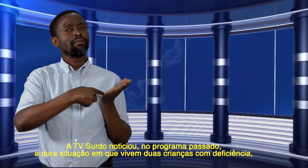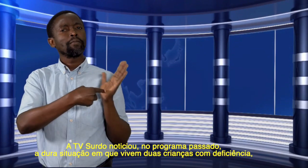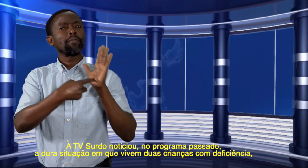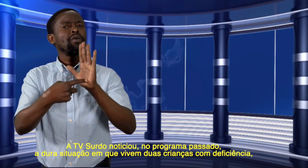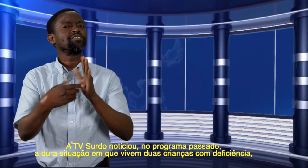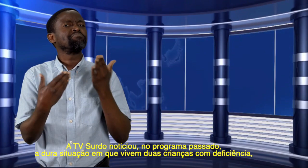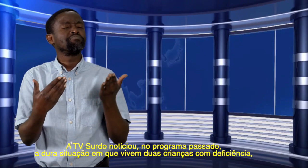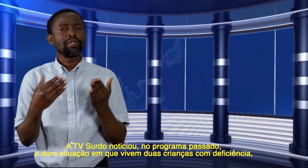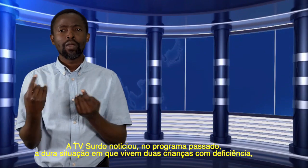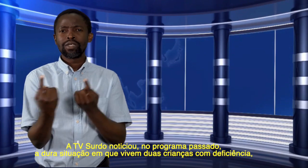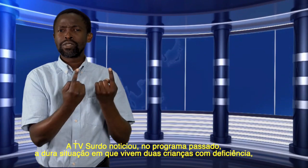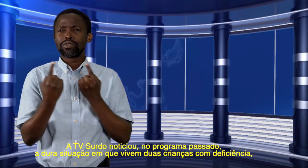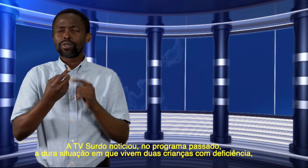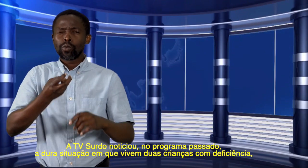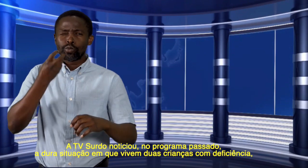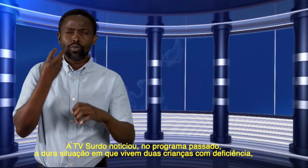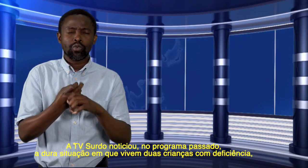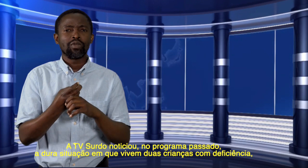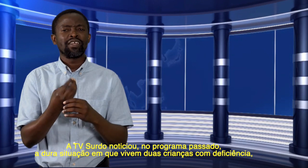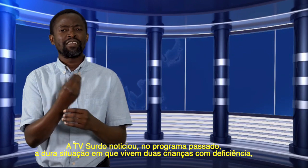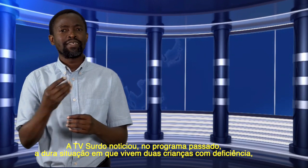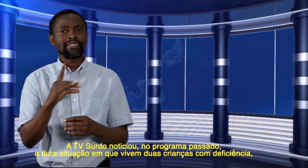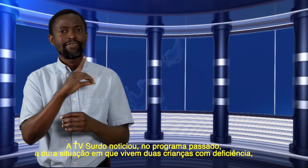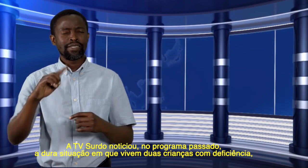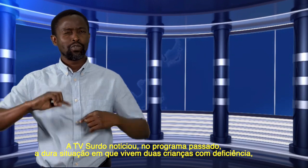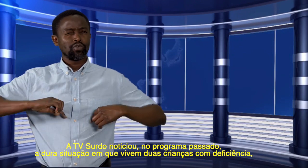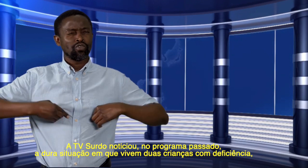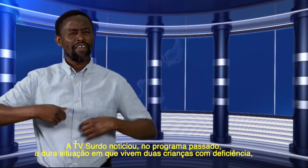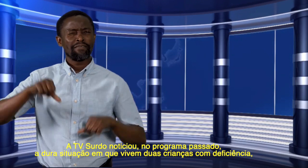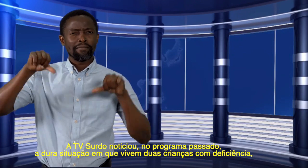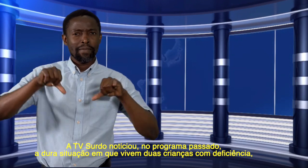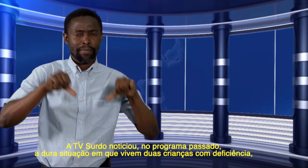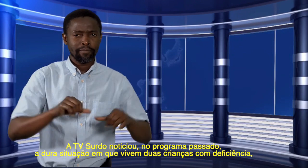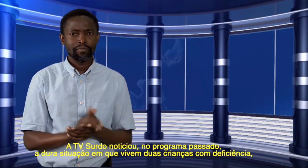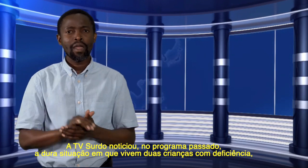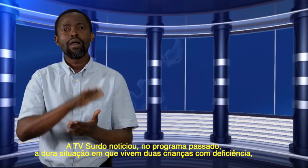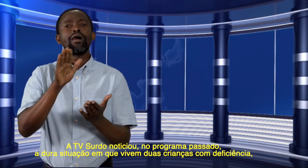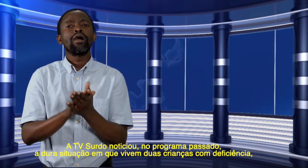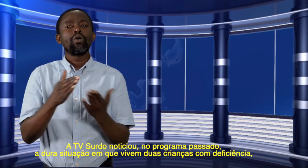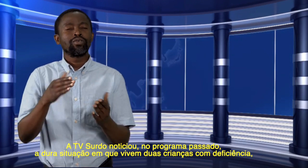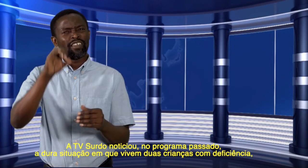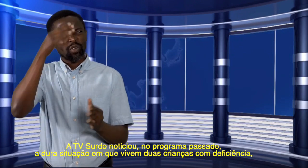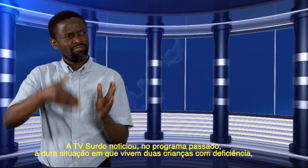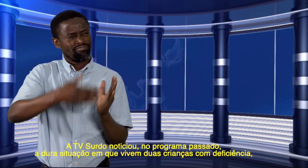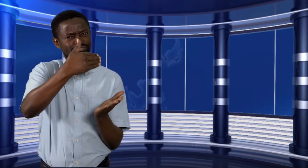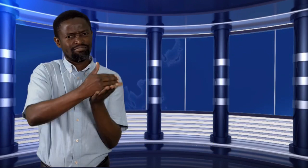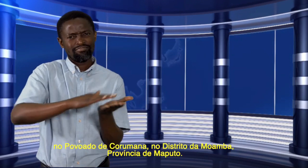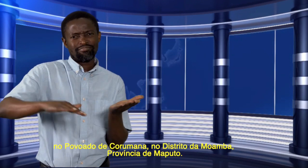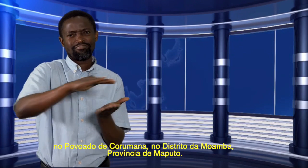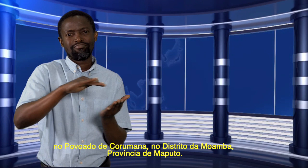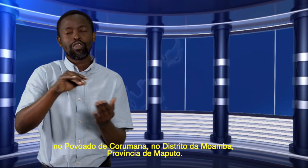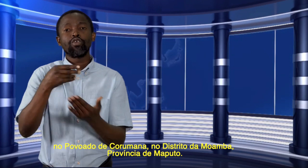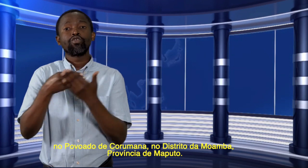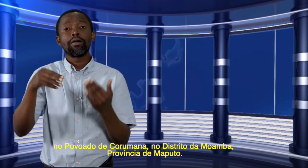A TV Surdo noticiou no programa passado a dura situação em que vivem duas crianças com deficiência